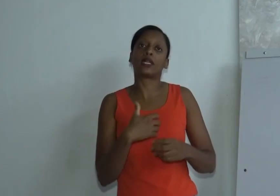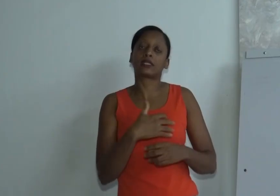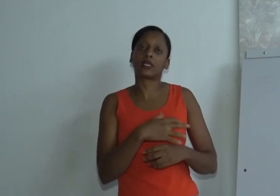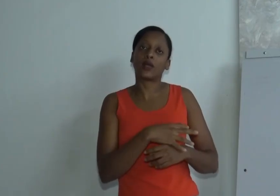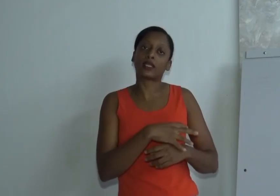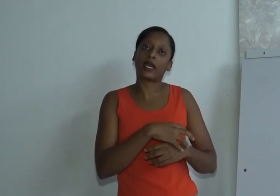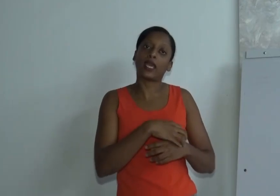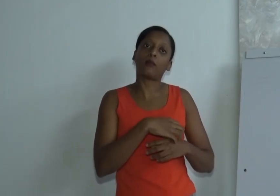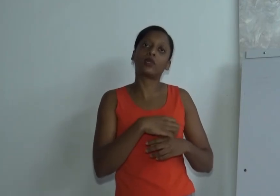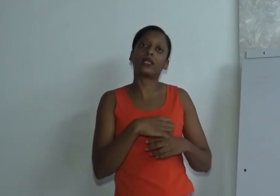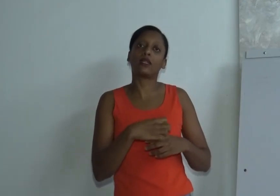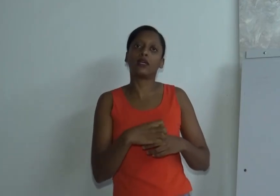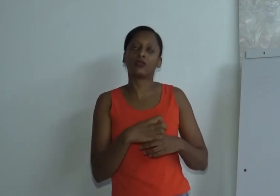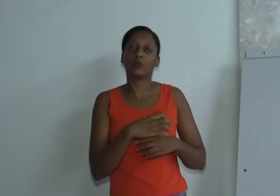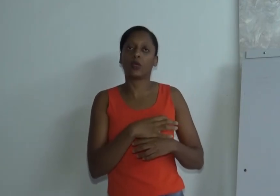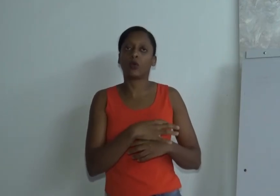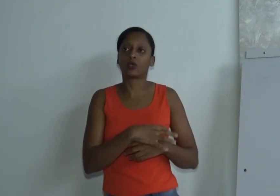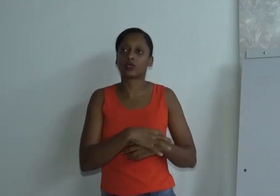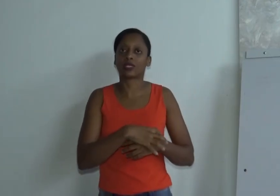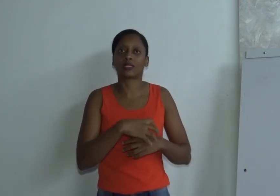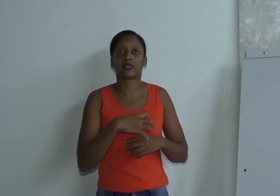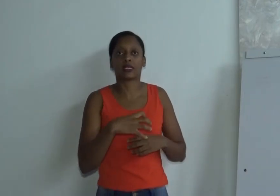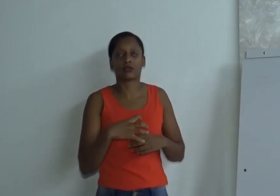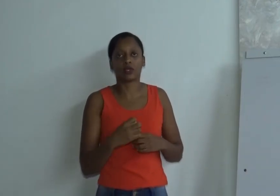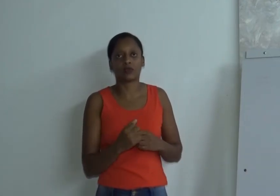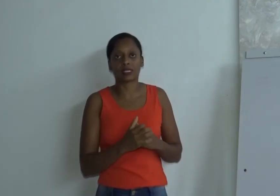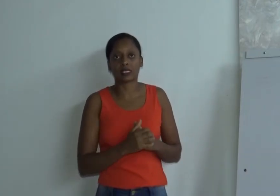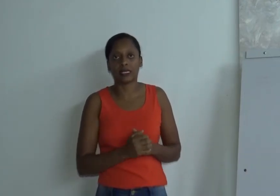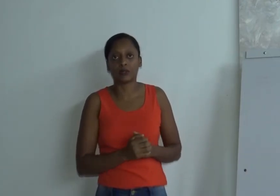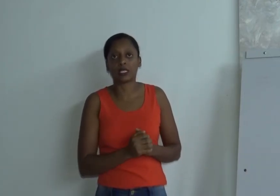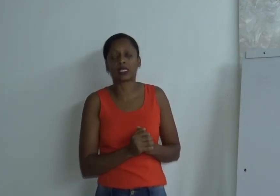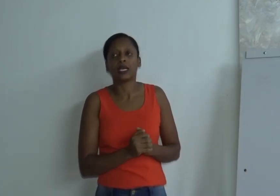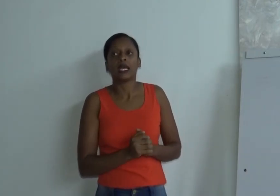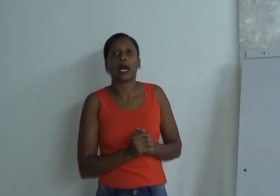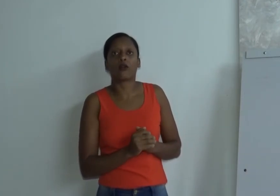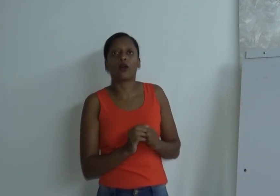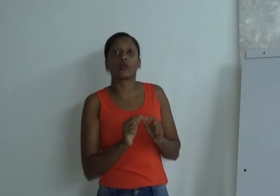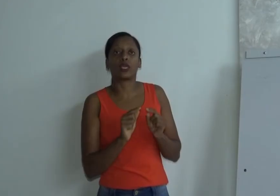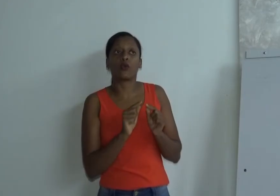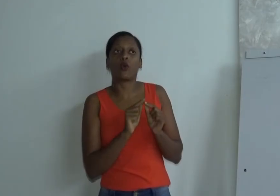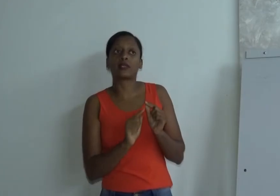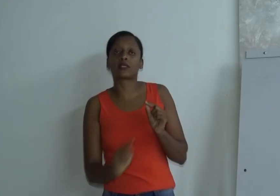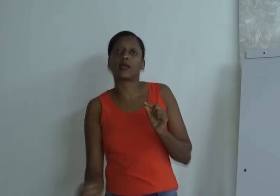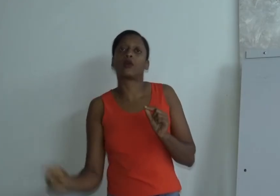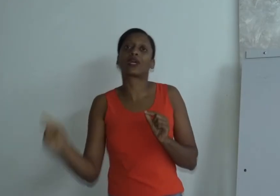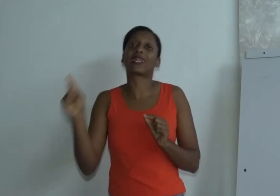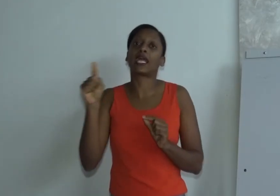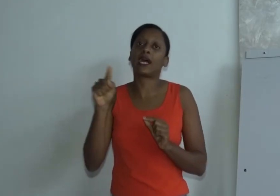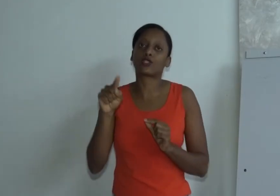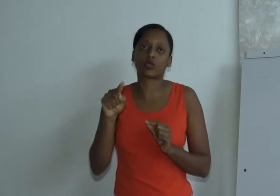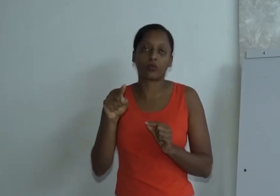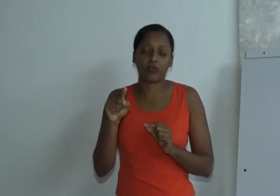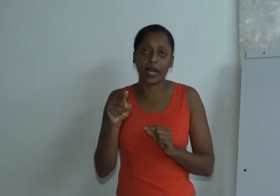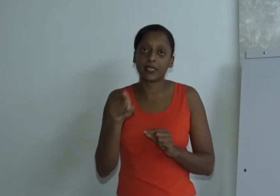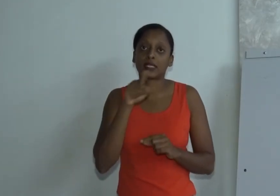remodelação, ela está remodelando o meu osso, está trazendo novas células. Agora, o que o osteoclasto faz não